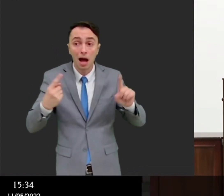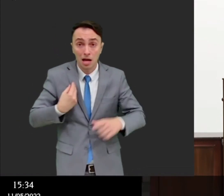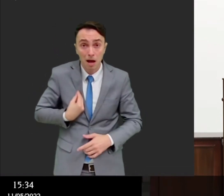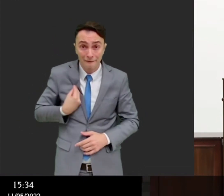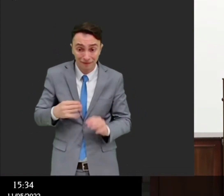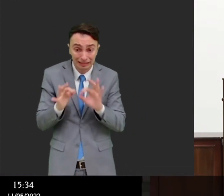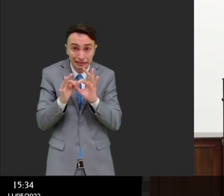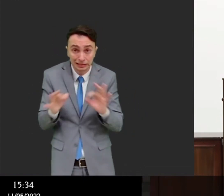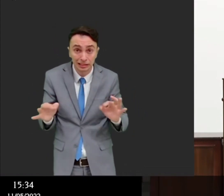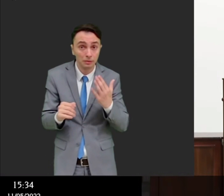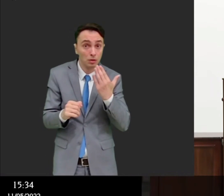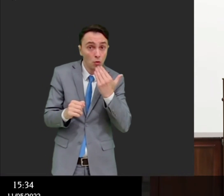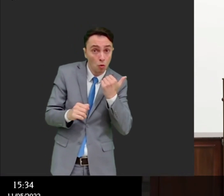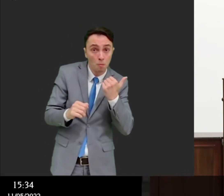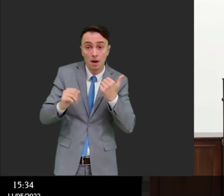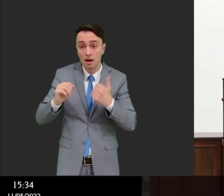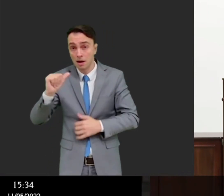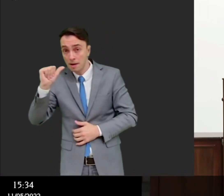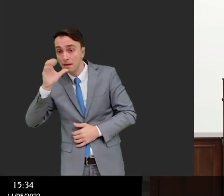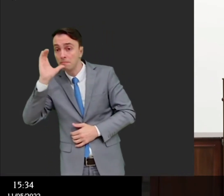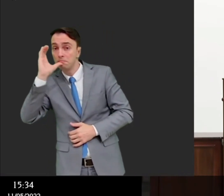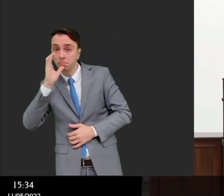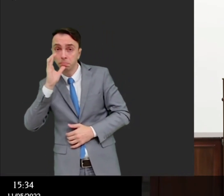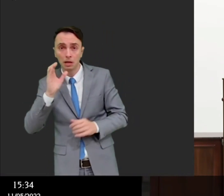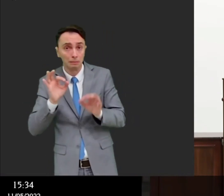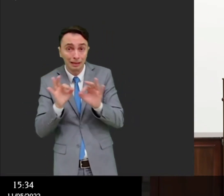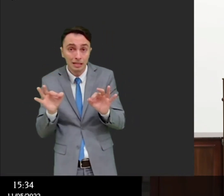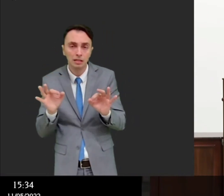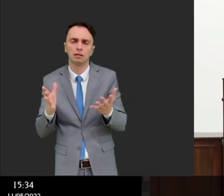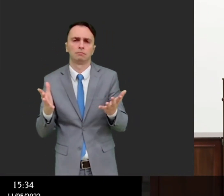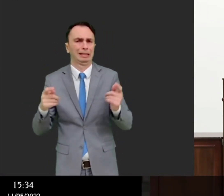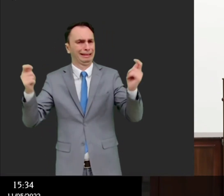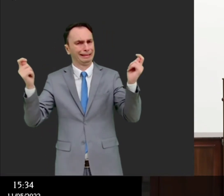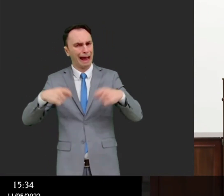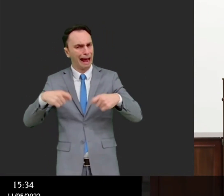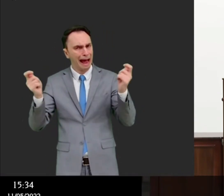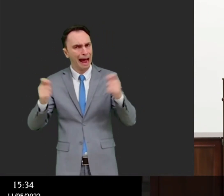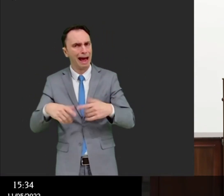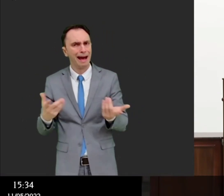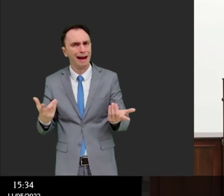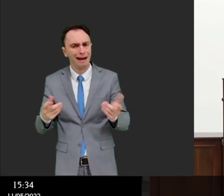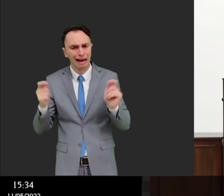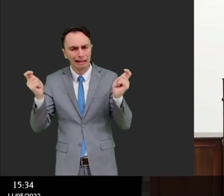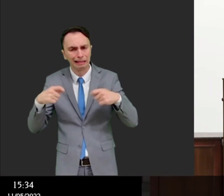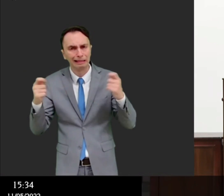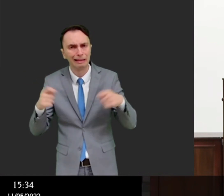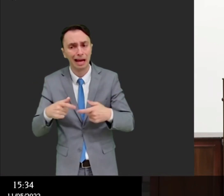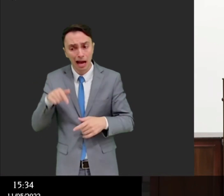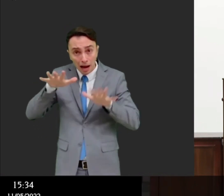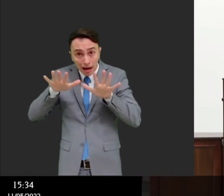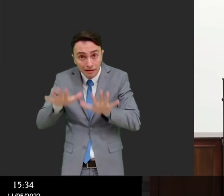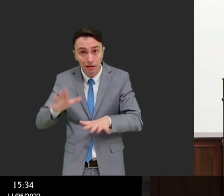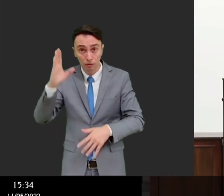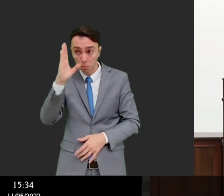irmão. Uma comidinha, com o tempo vai adquirindo alguma coisa. Aqui mesmo Deus